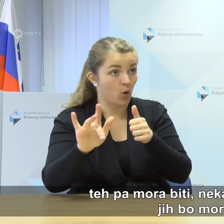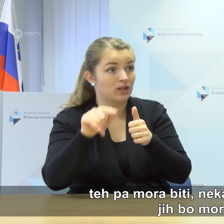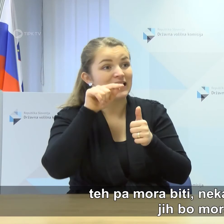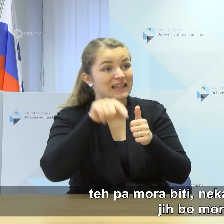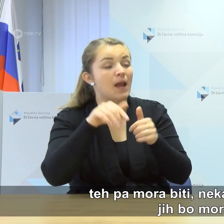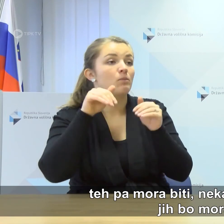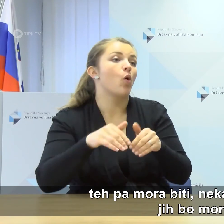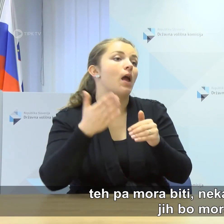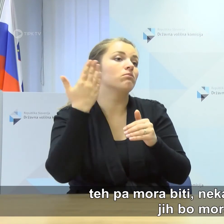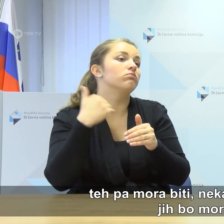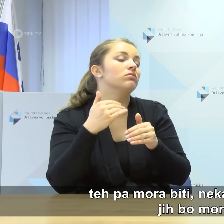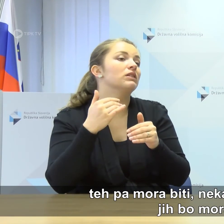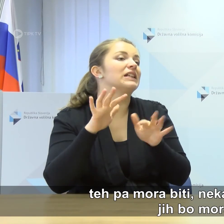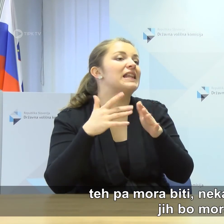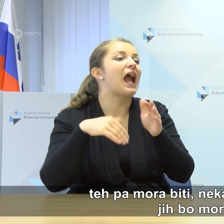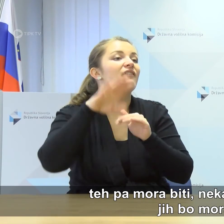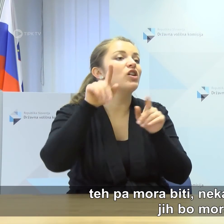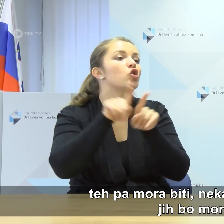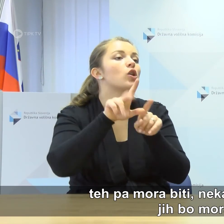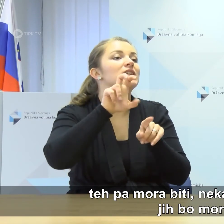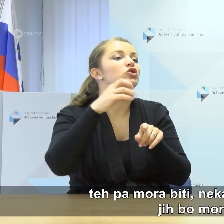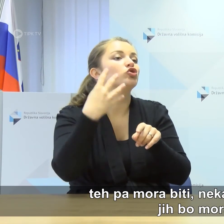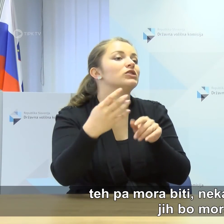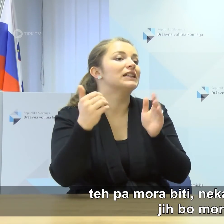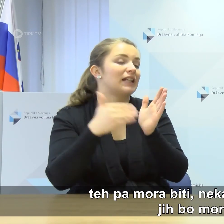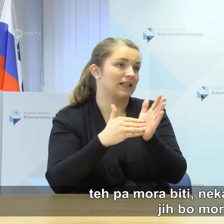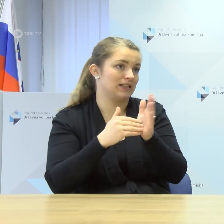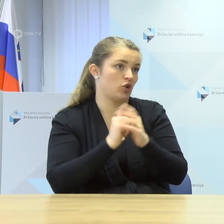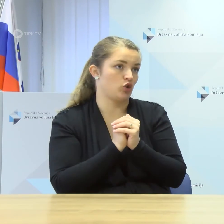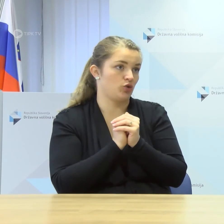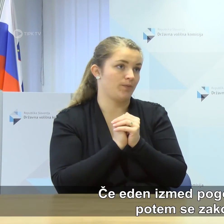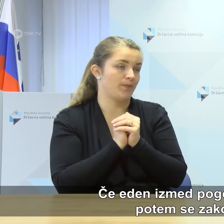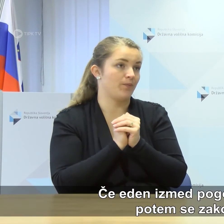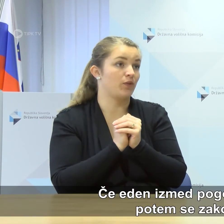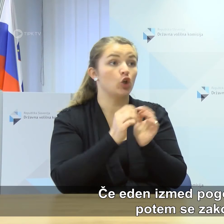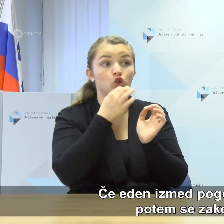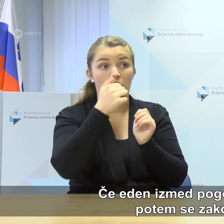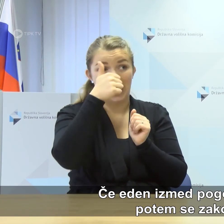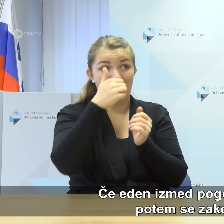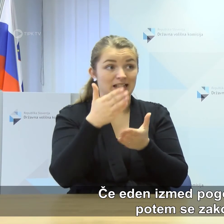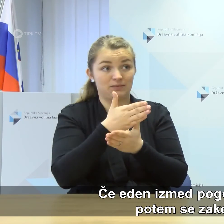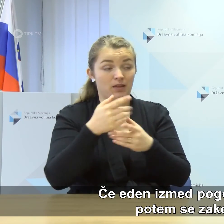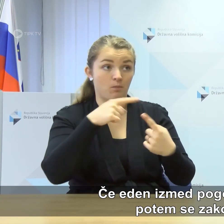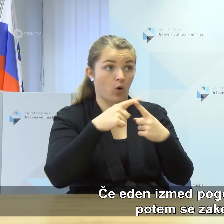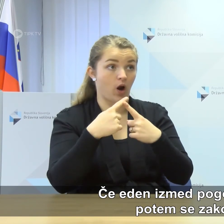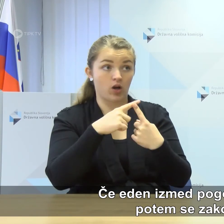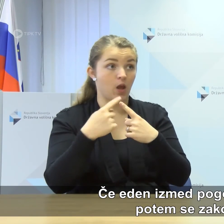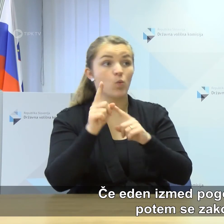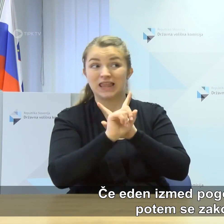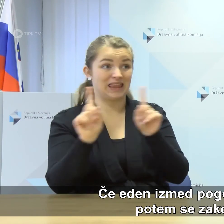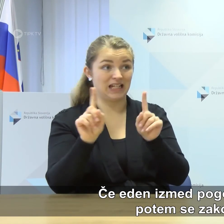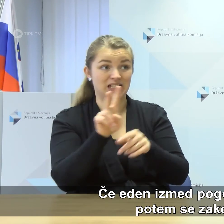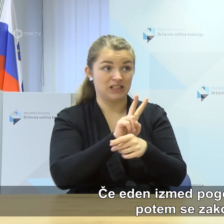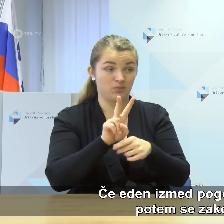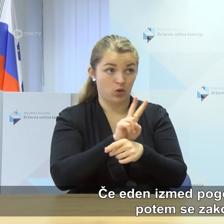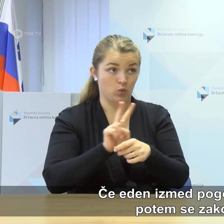več kot 340 tisoč. Če eden izmed pogojev ni izpolnjen, potem